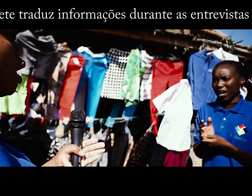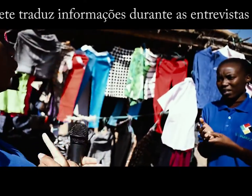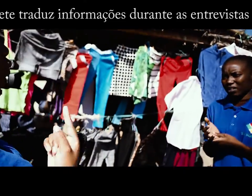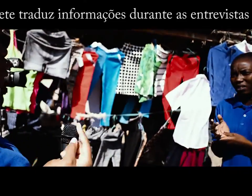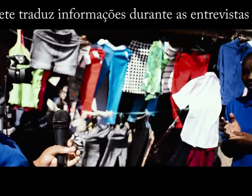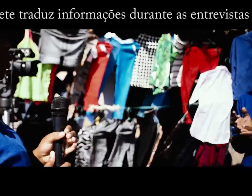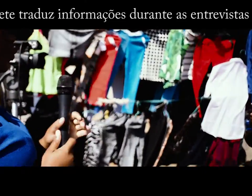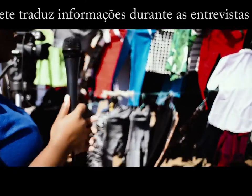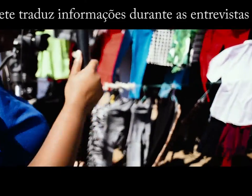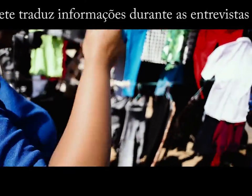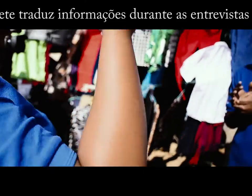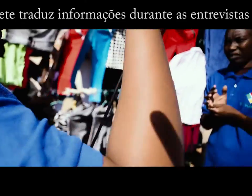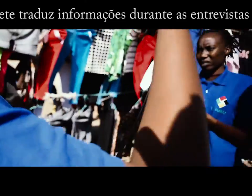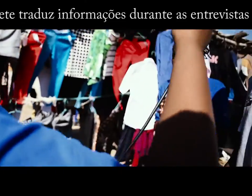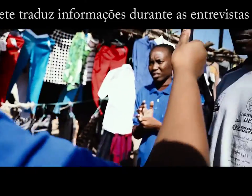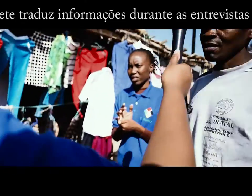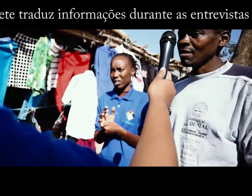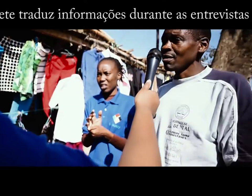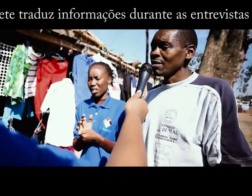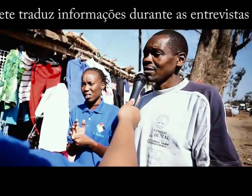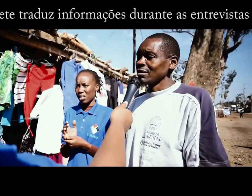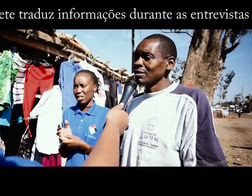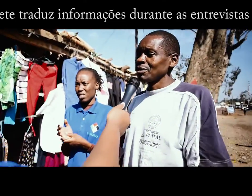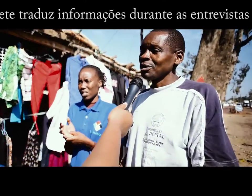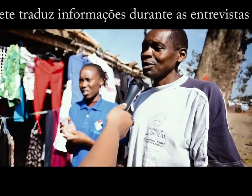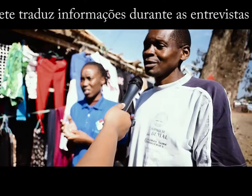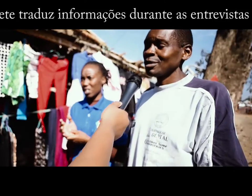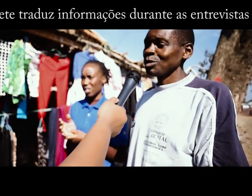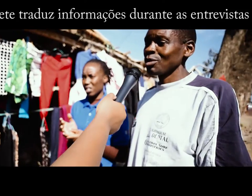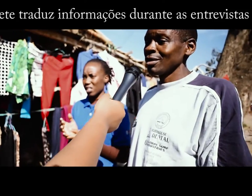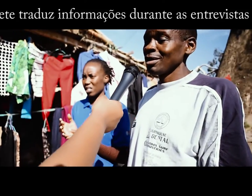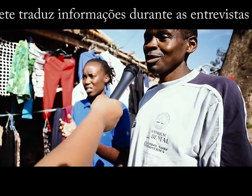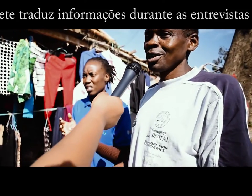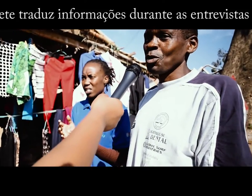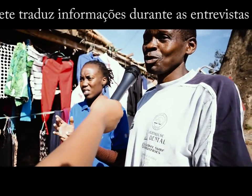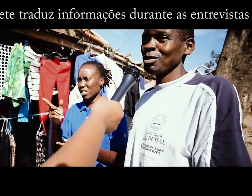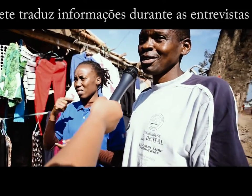entrevistado ela faz a interpretação de perguntas do repórter para o entrevistado